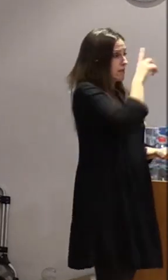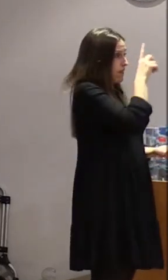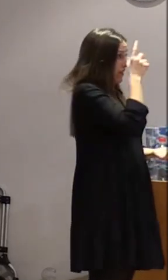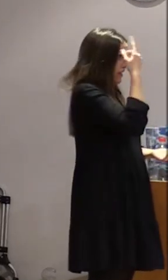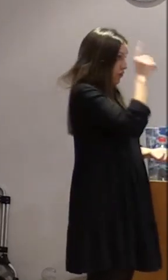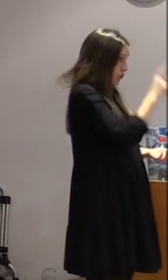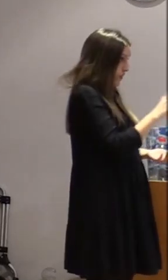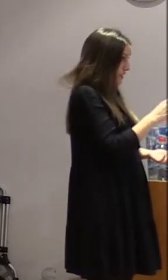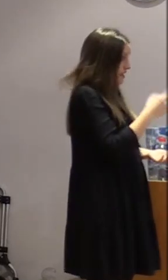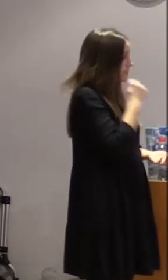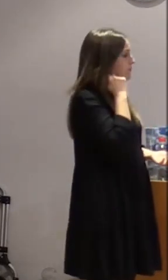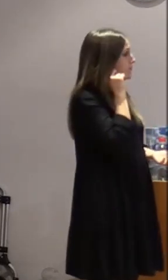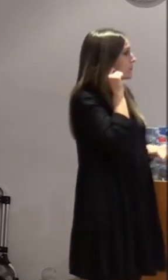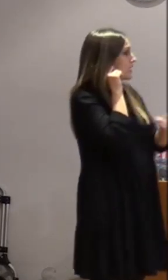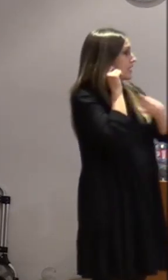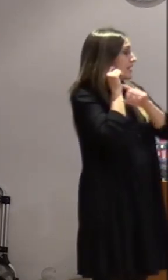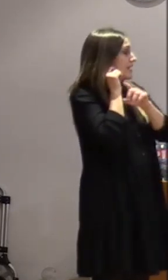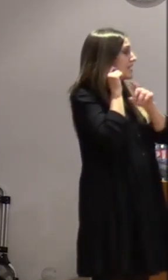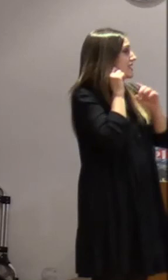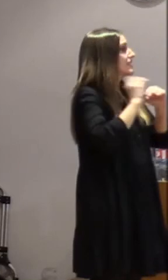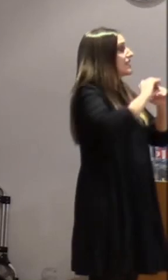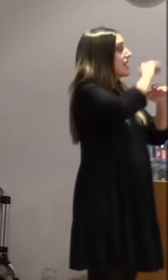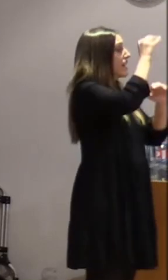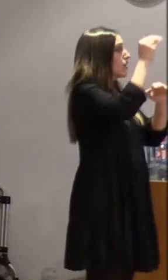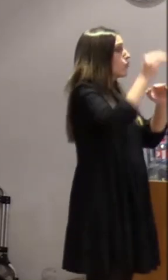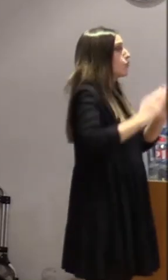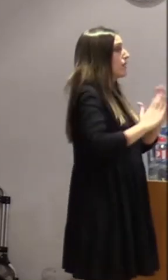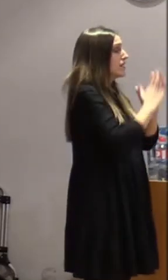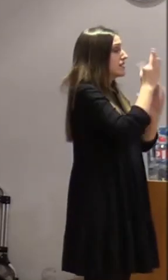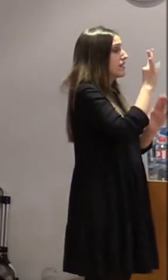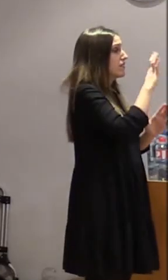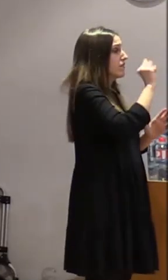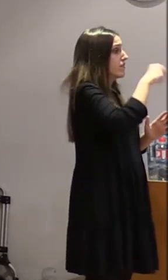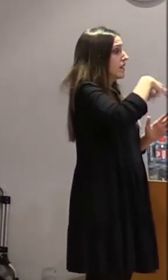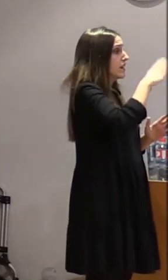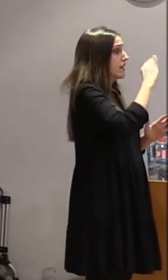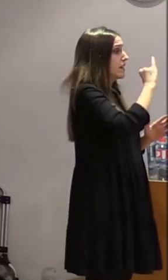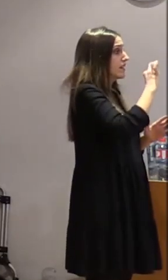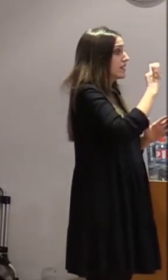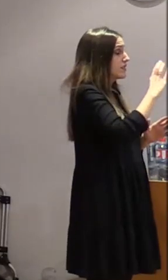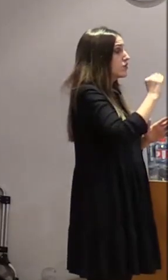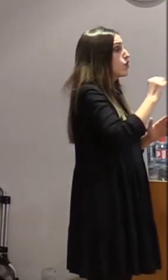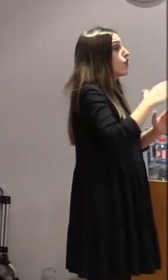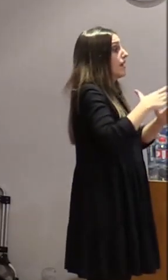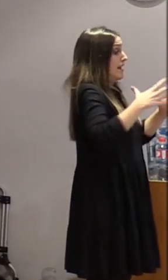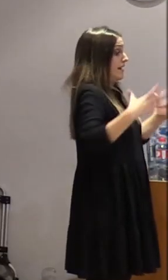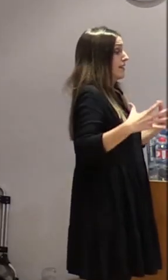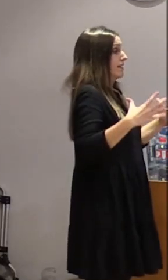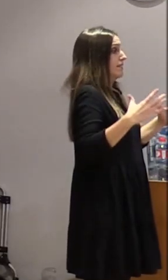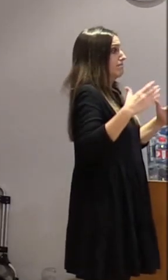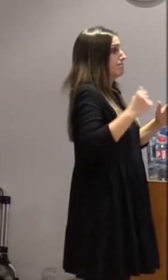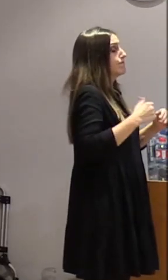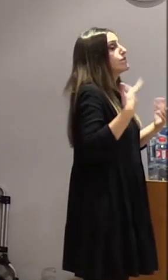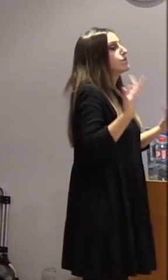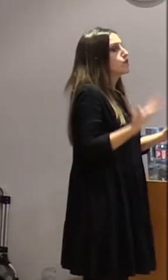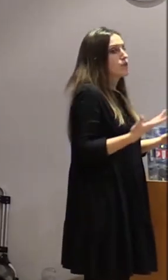conocéis, esa es la cúpula de San Francisco el Grande, que está a este lado del río. Por lo tanto,